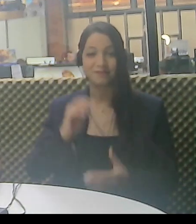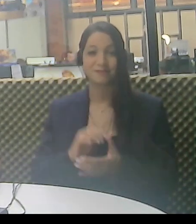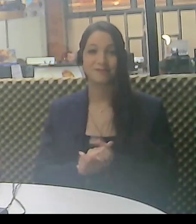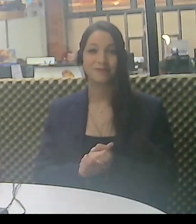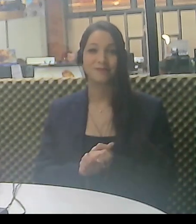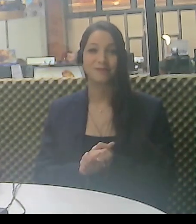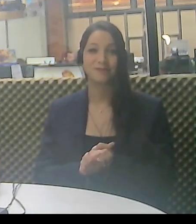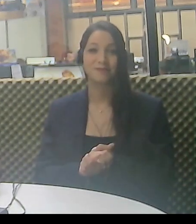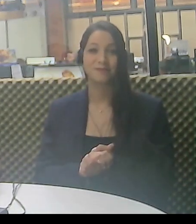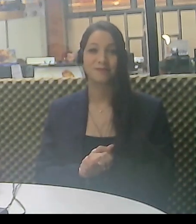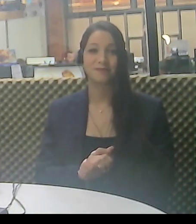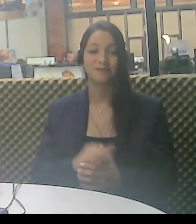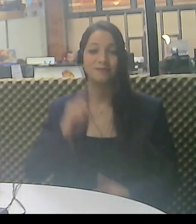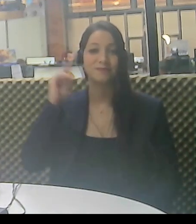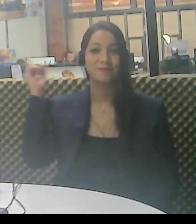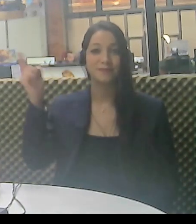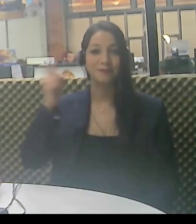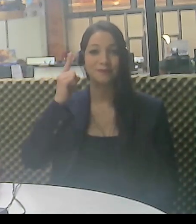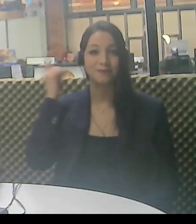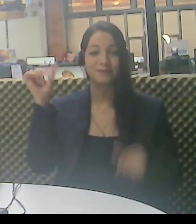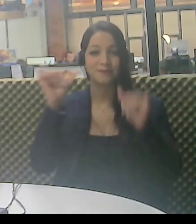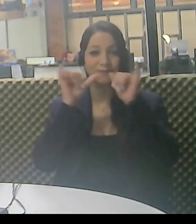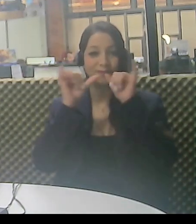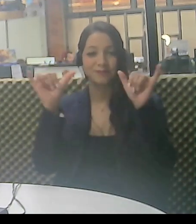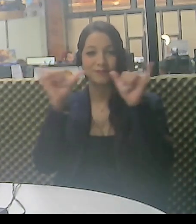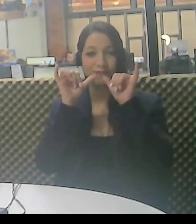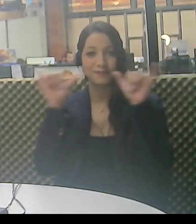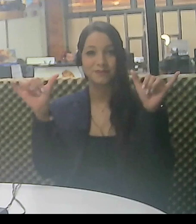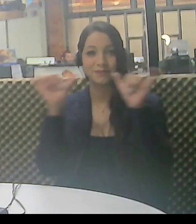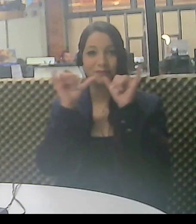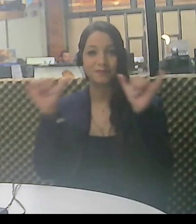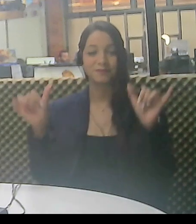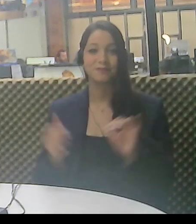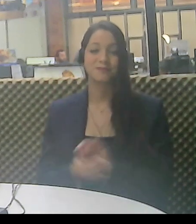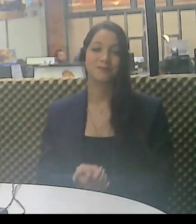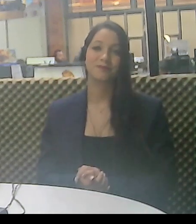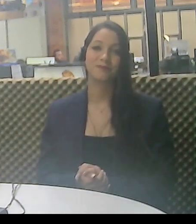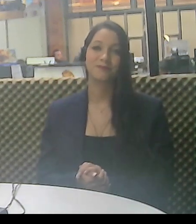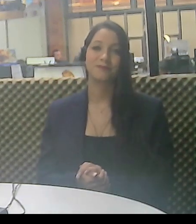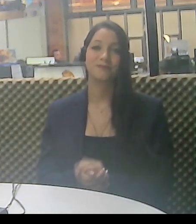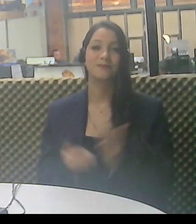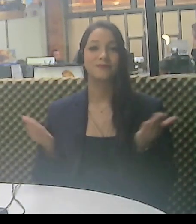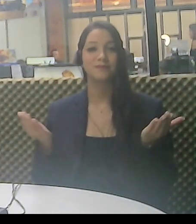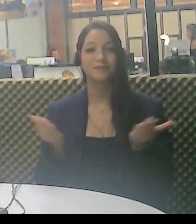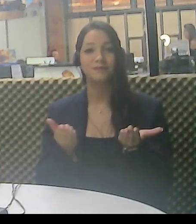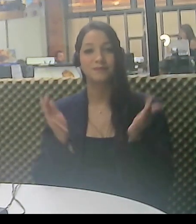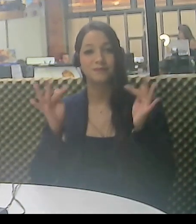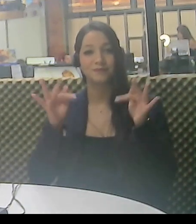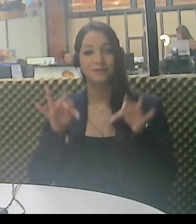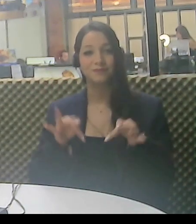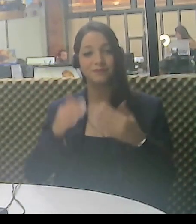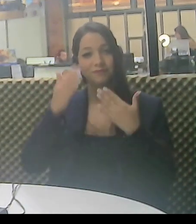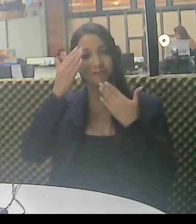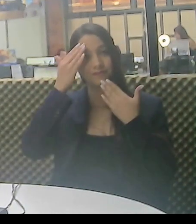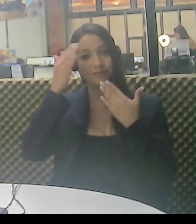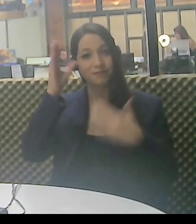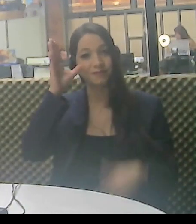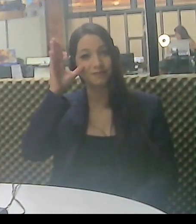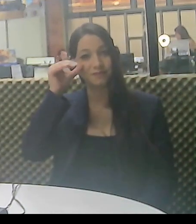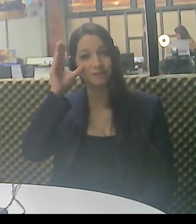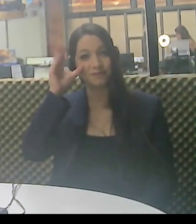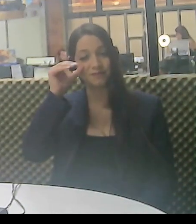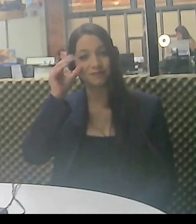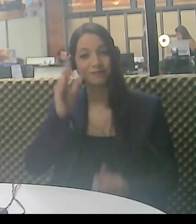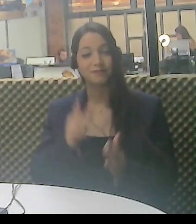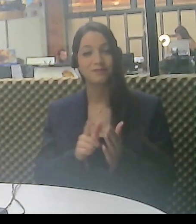Giro de notícias. E a edição de hoje fica por aqui. Obrigado pela